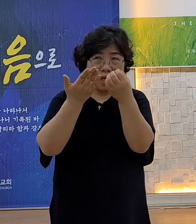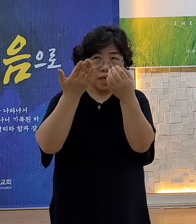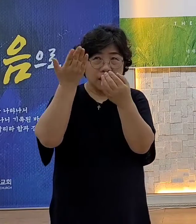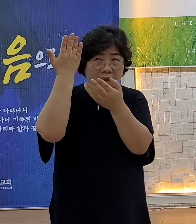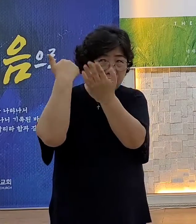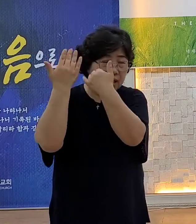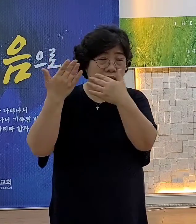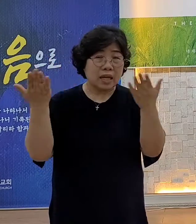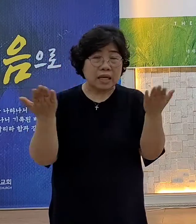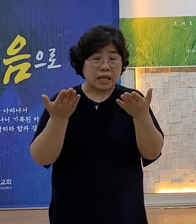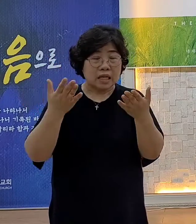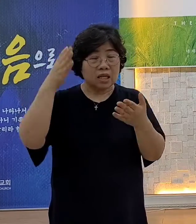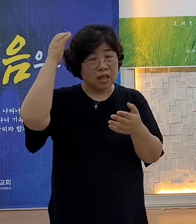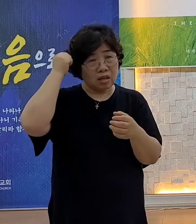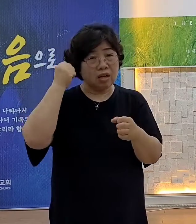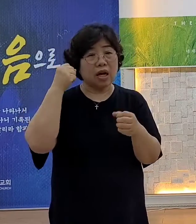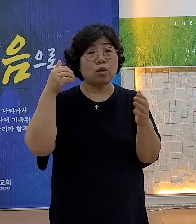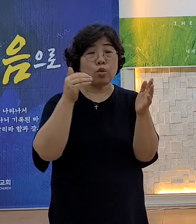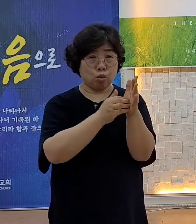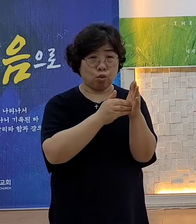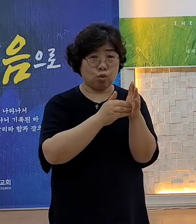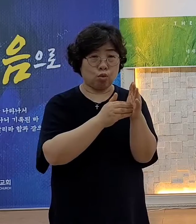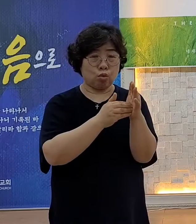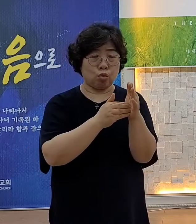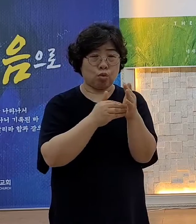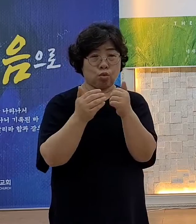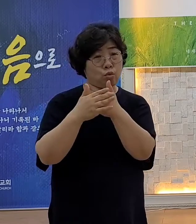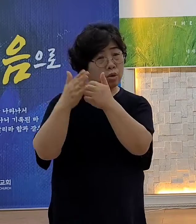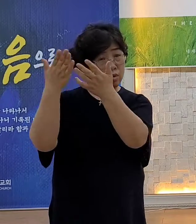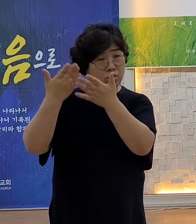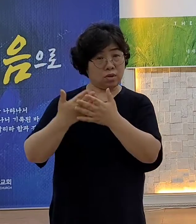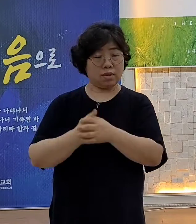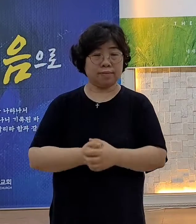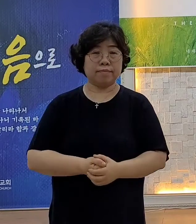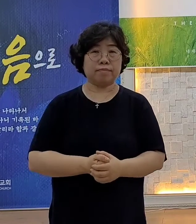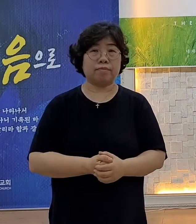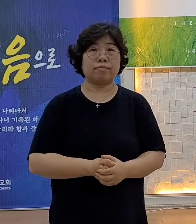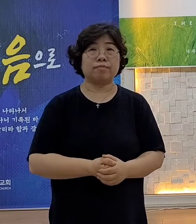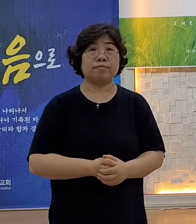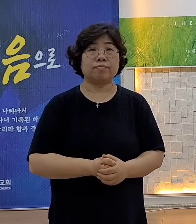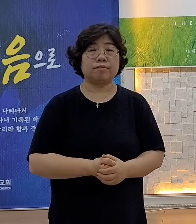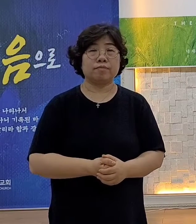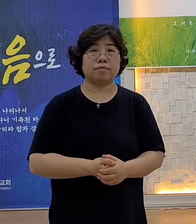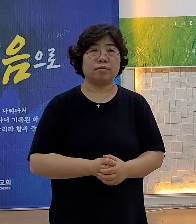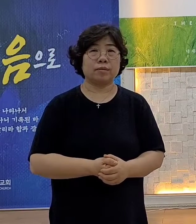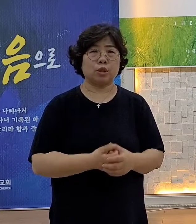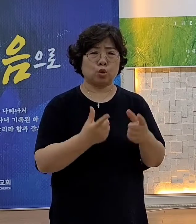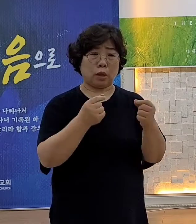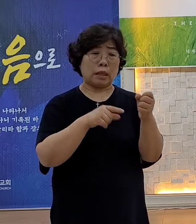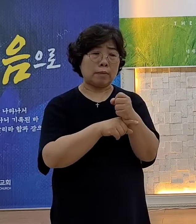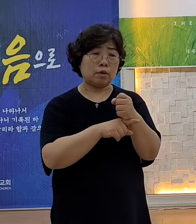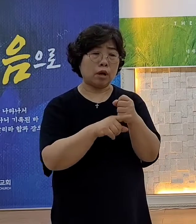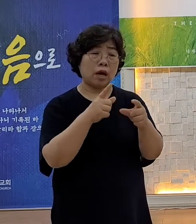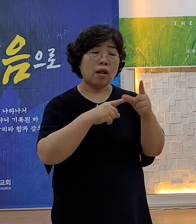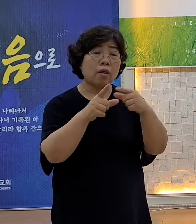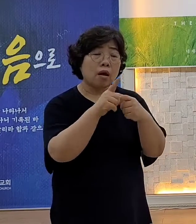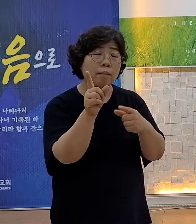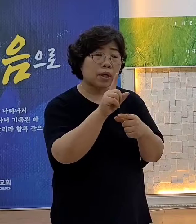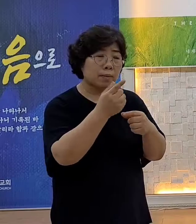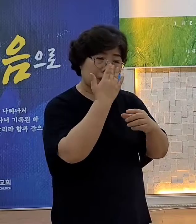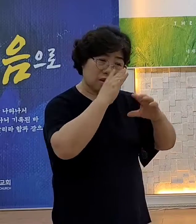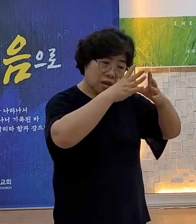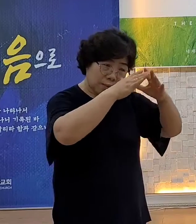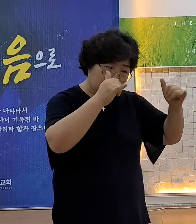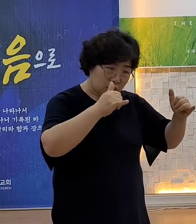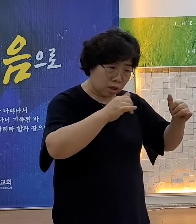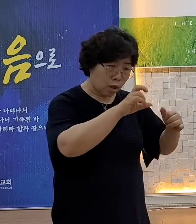만들어 주셨다라는 거죠. 여러분 똑같은 원리로 어떤 말씀이 있냐면 이스라엘 백성들이요 이제 그